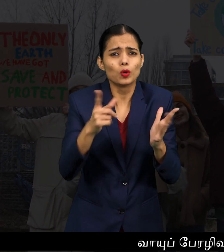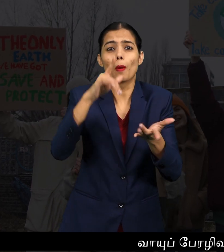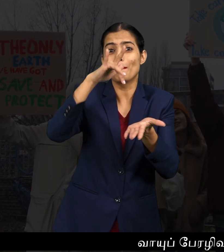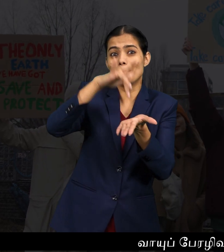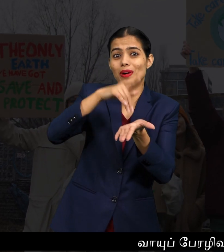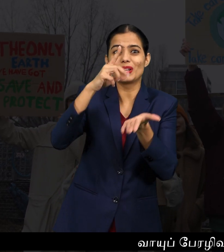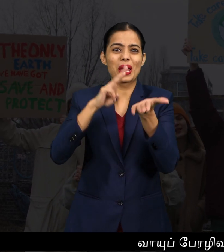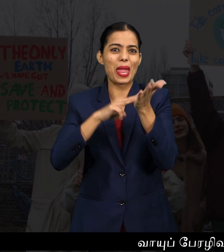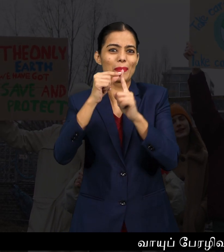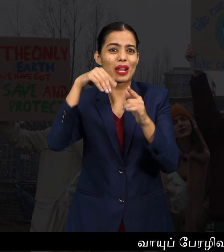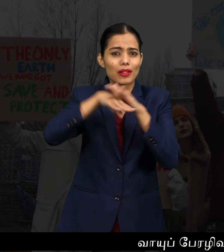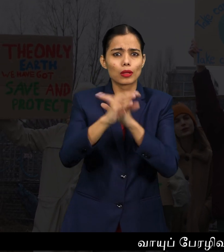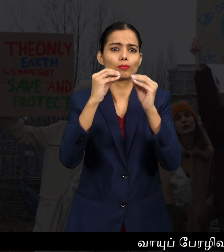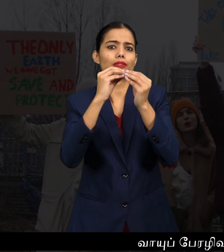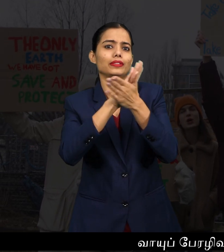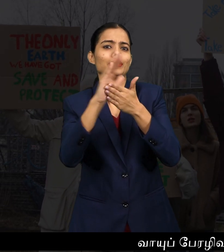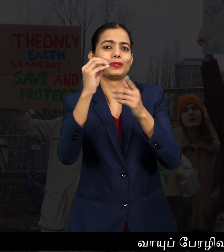போகிறோம்.